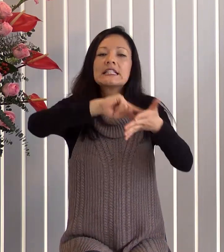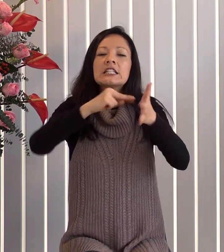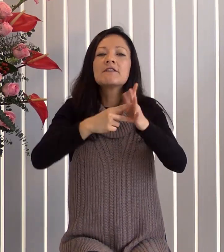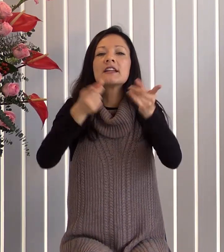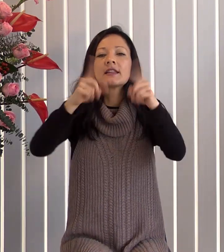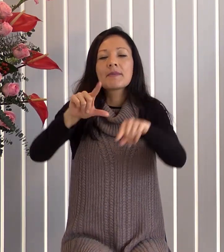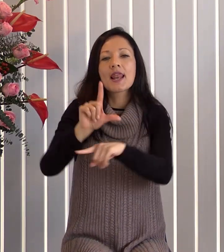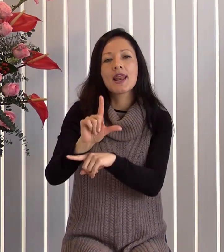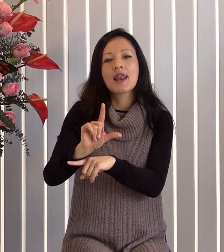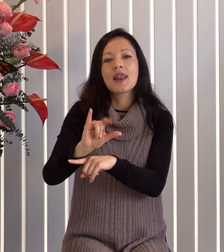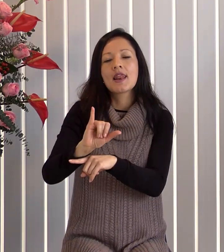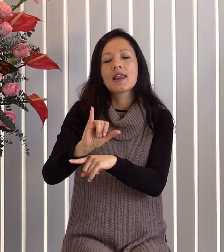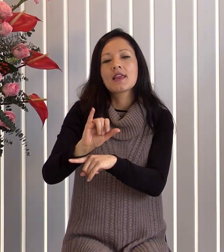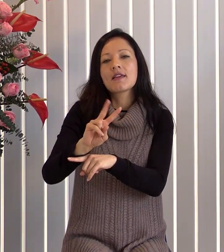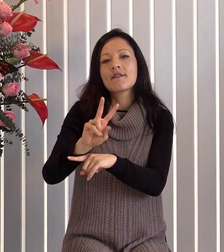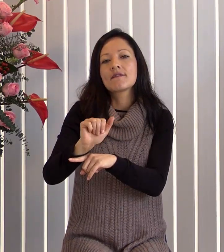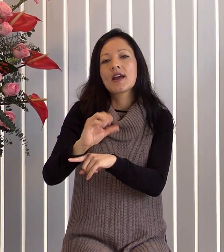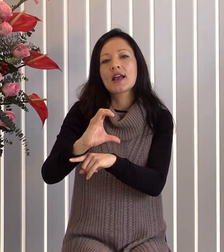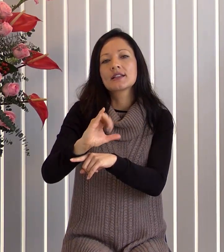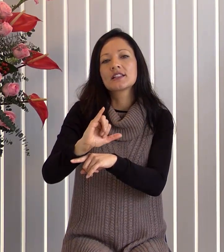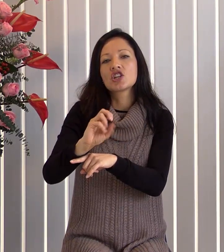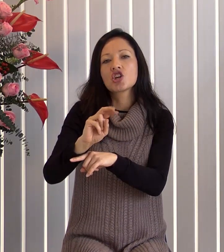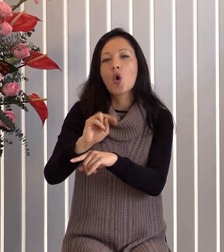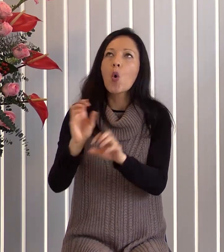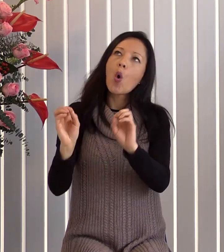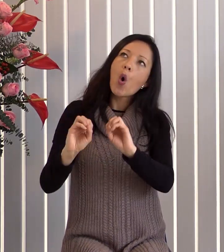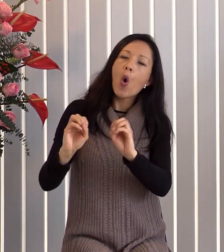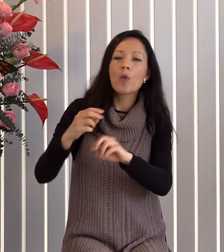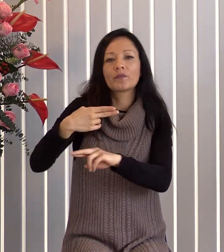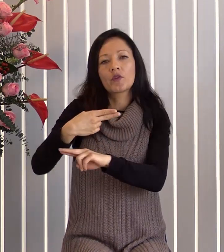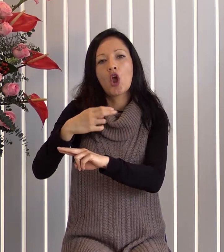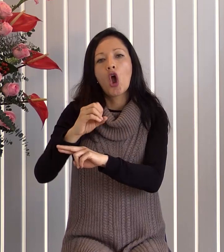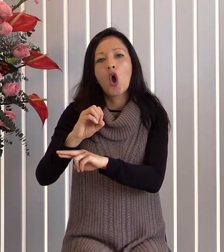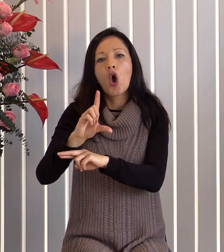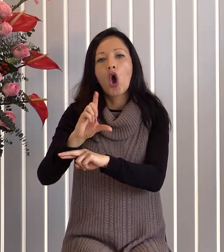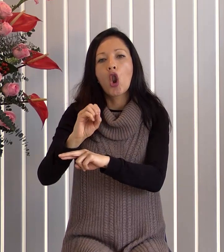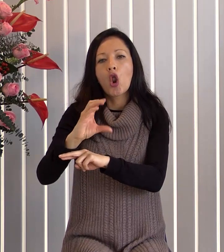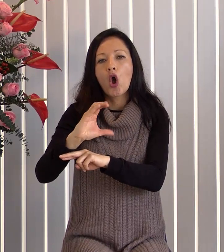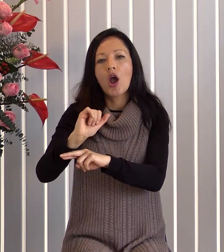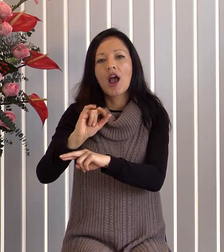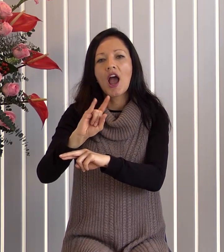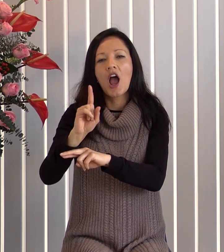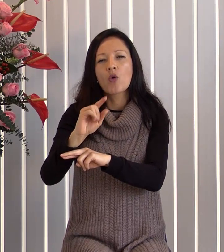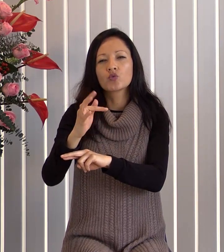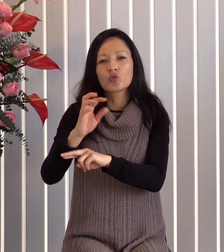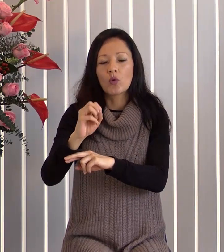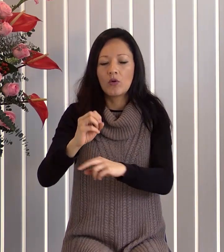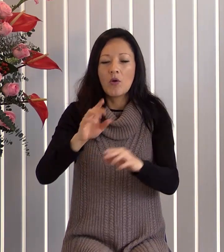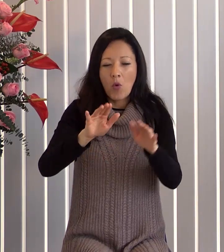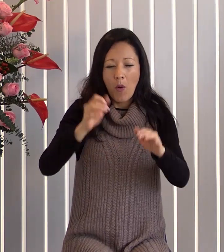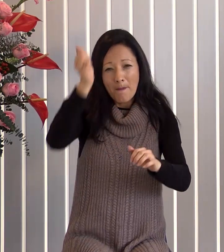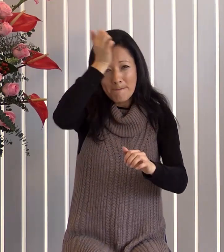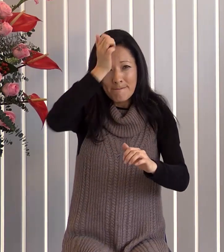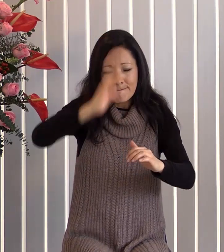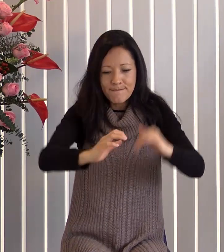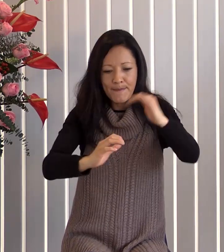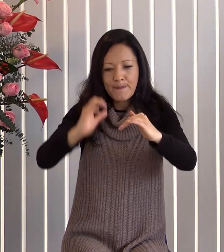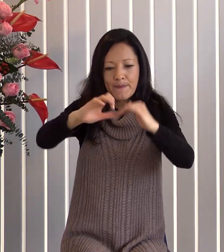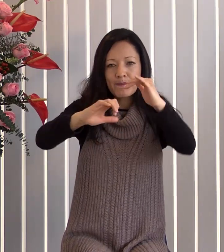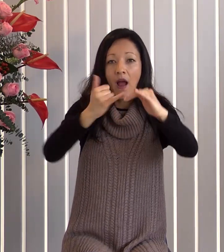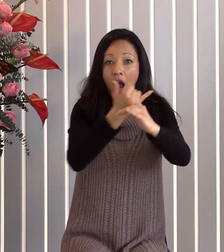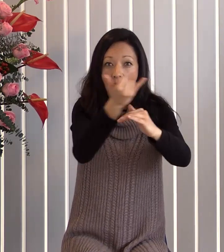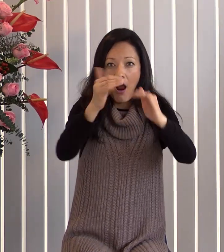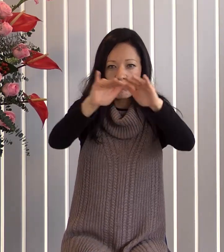libación o holocausto. O sea, derramar delante del altar algo que